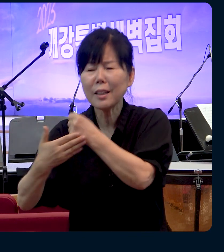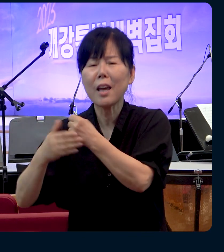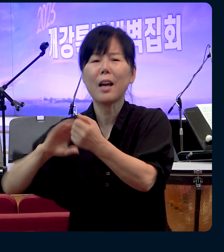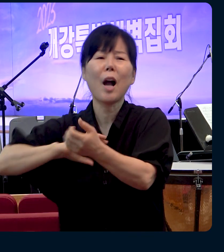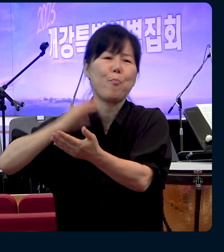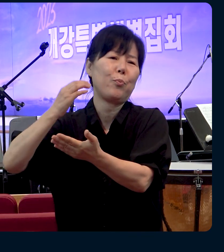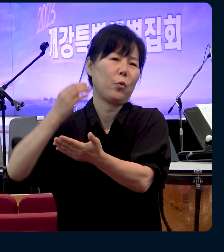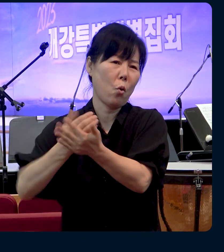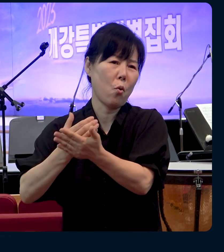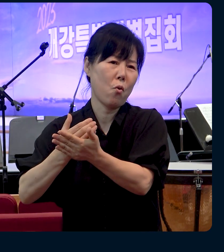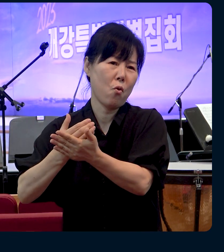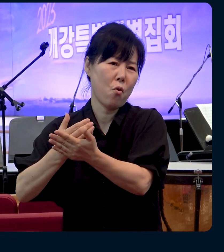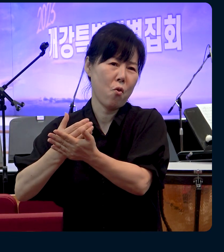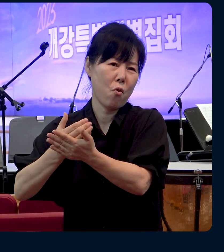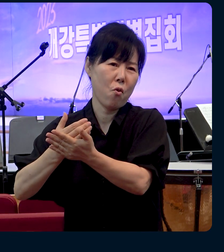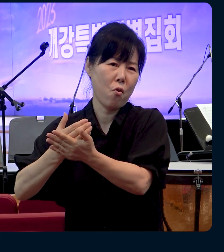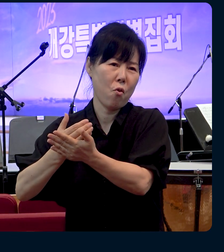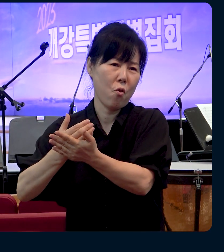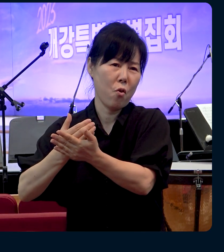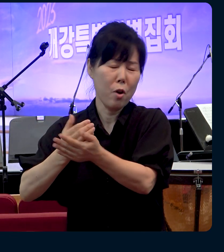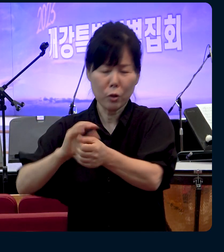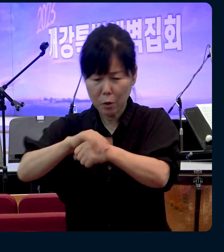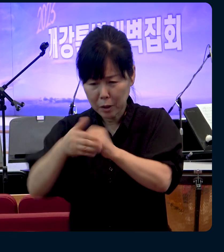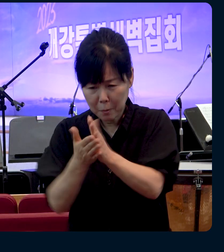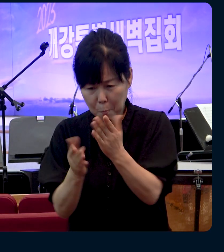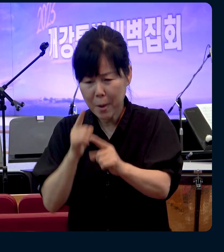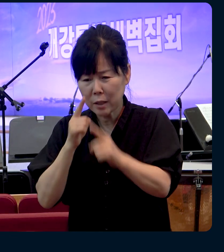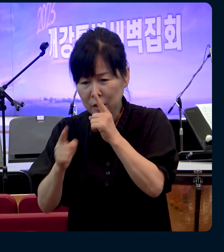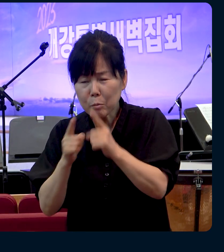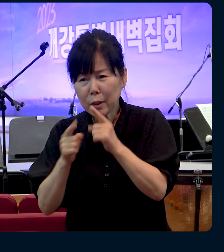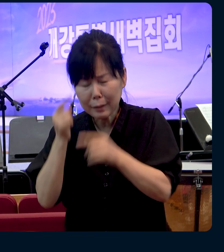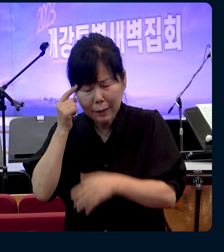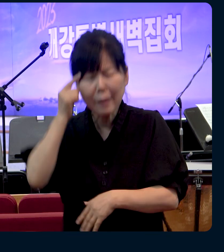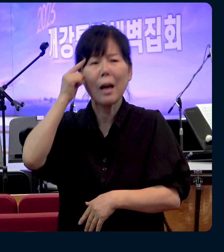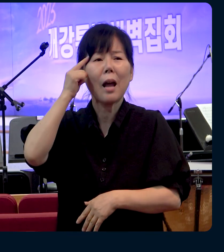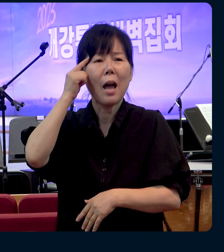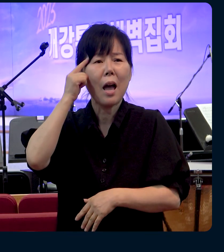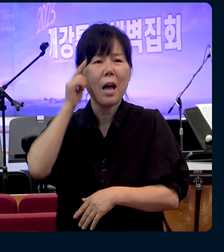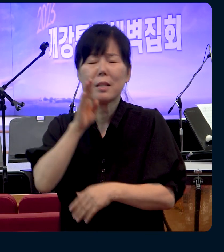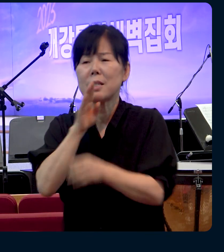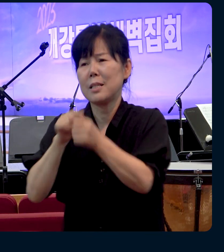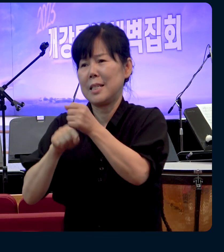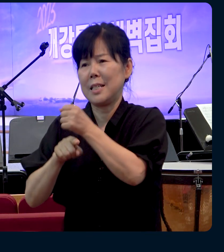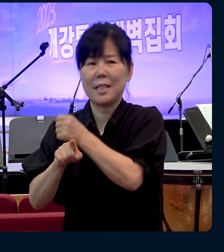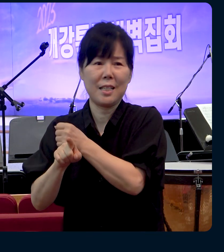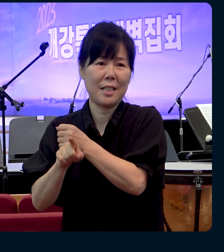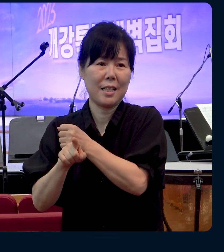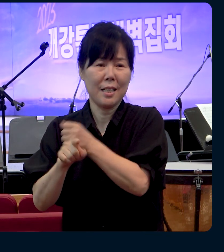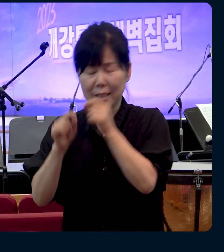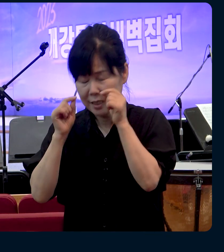은혜의 감격이, 주의 말씀 속에 깨달은 어떤 그런 진리에 대한 그